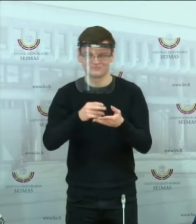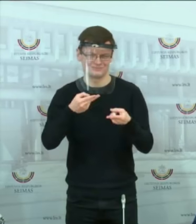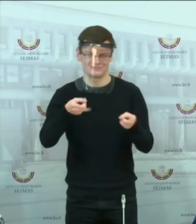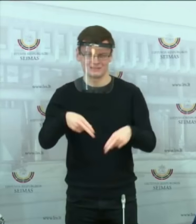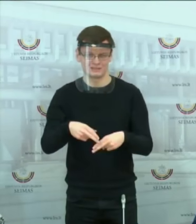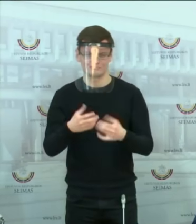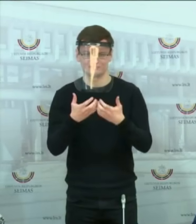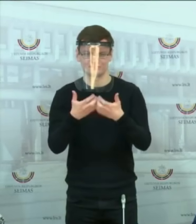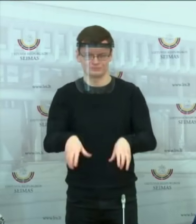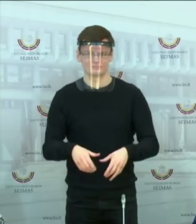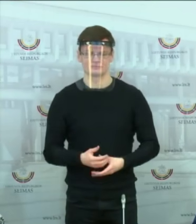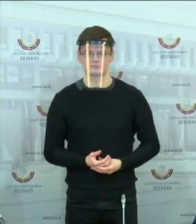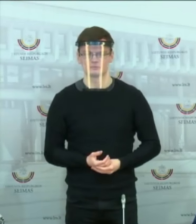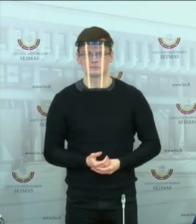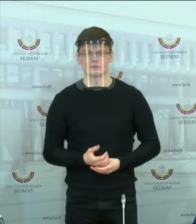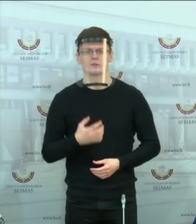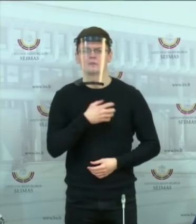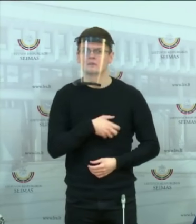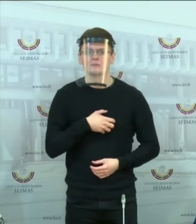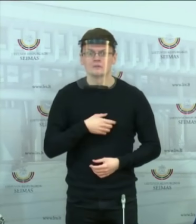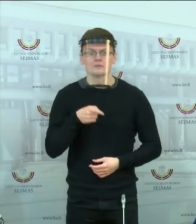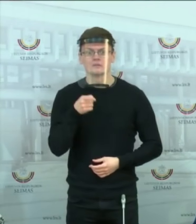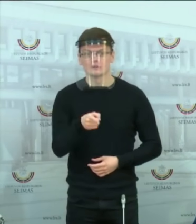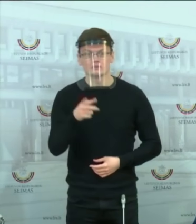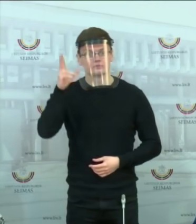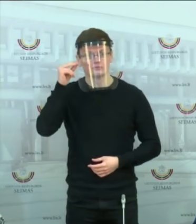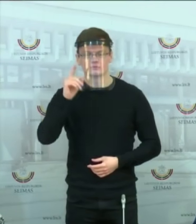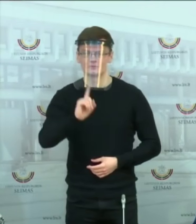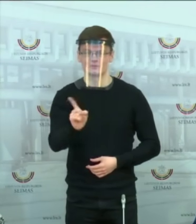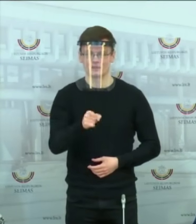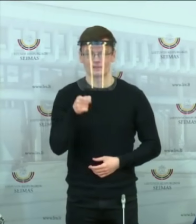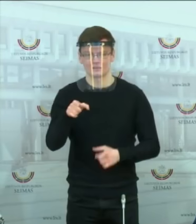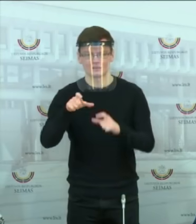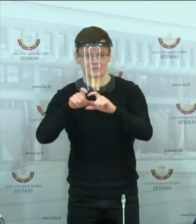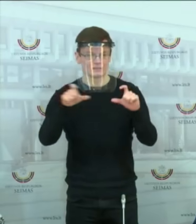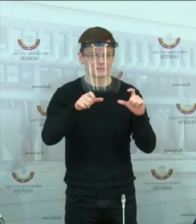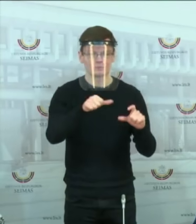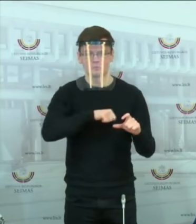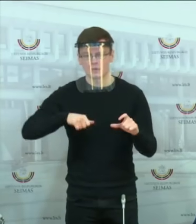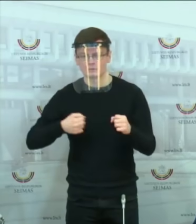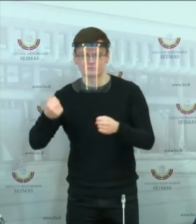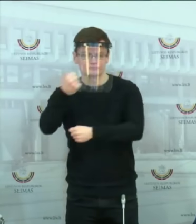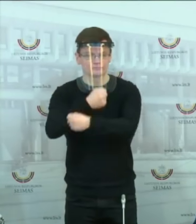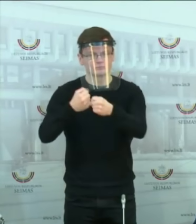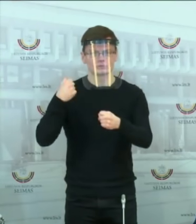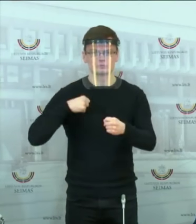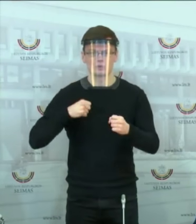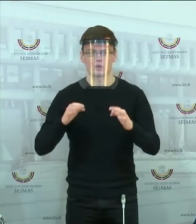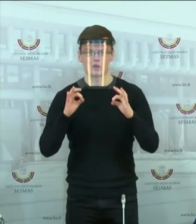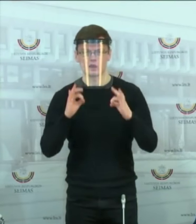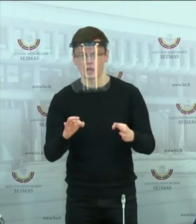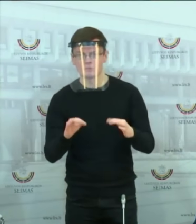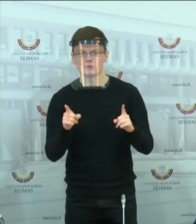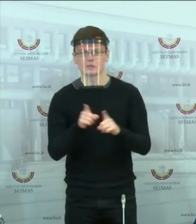nes ne data yra svarbi, kad pati įstaiga susitvarkytų srautus, atitiktų infekcijų